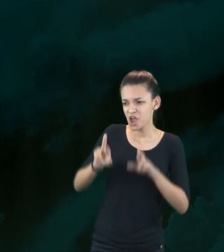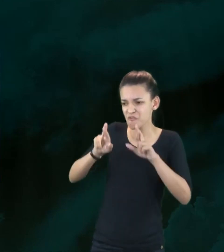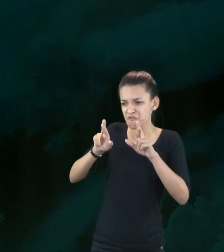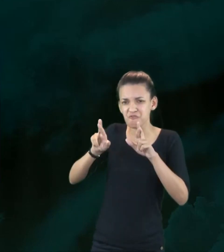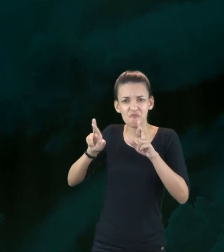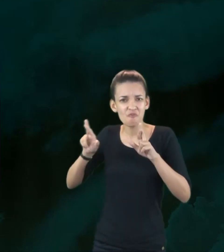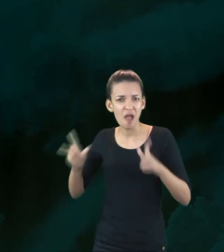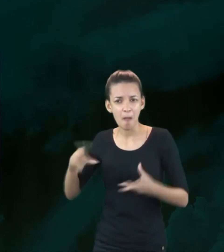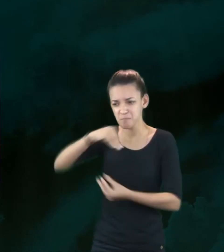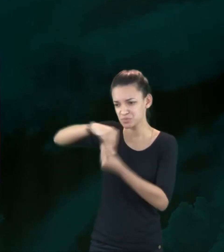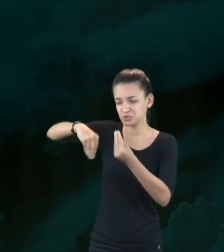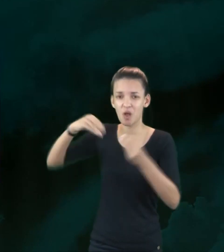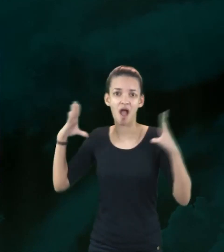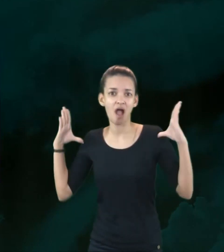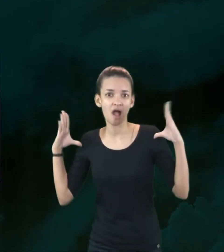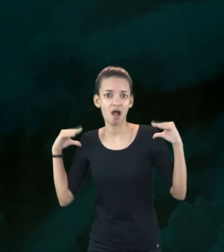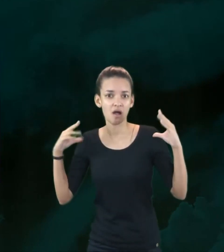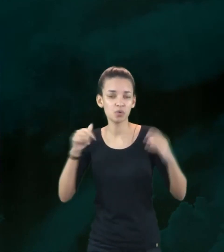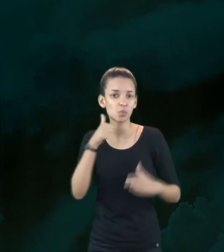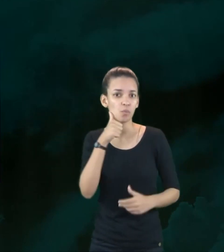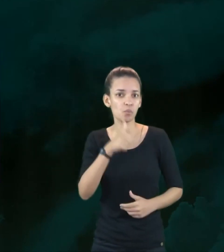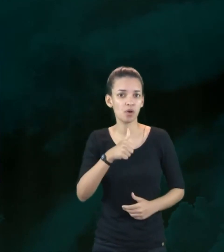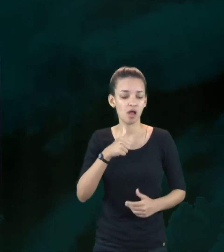sangue da raça humana.